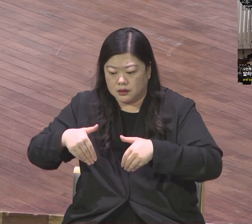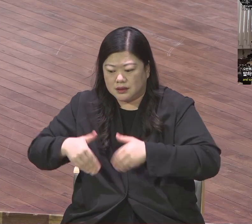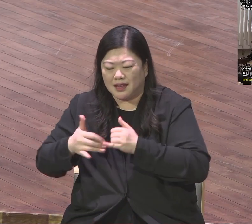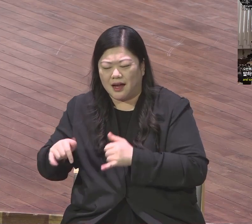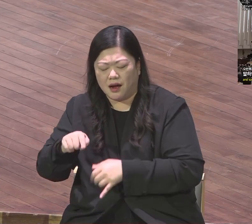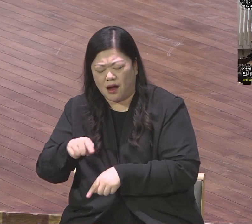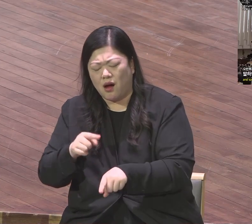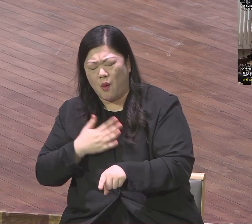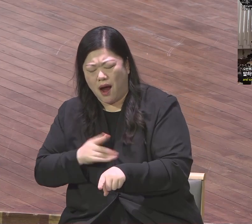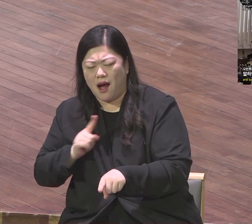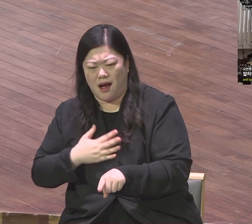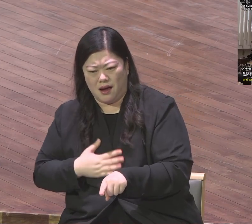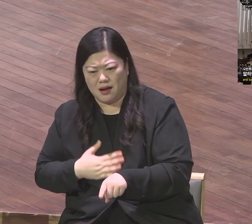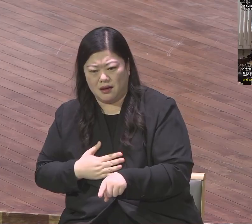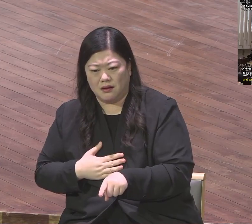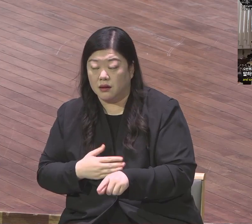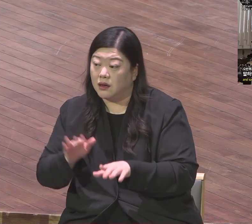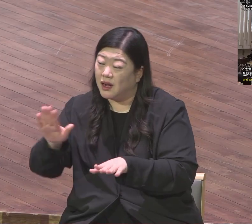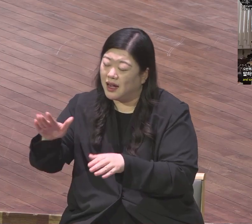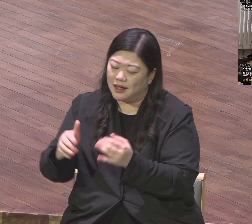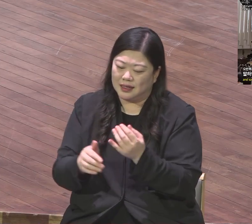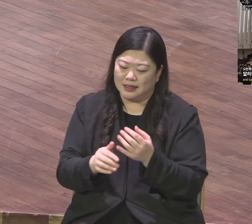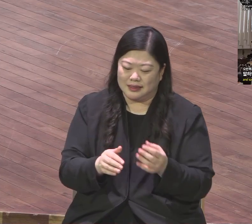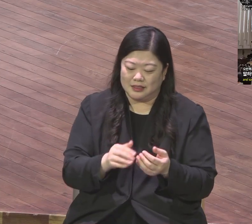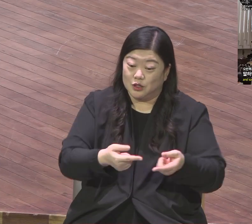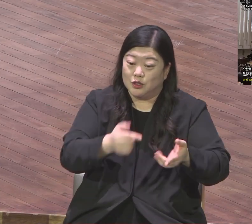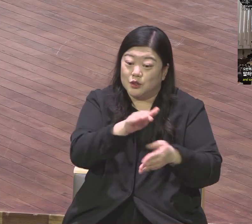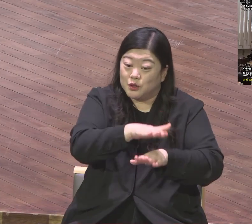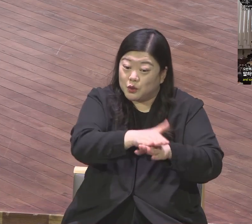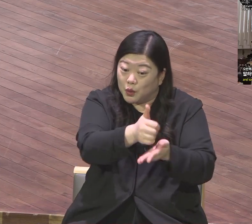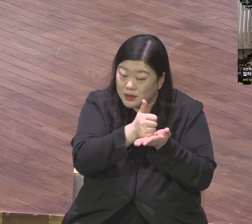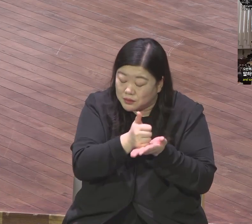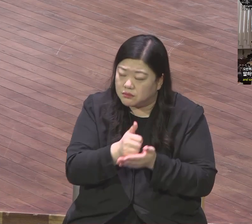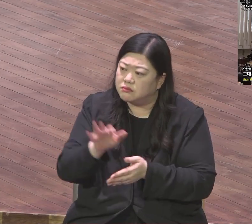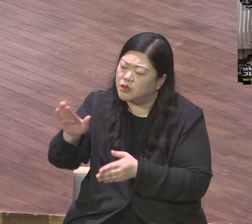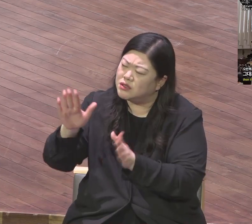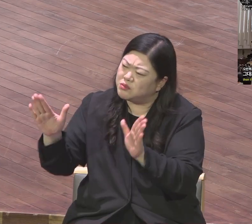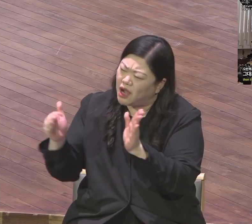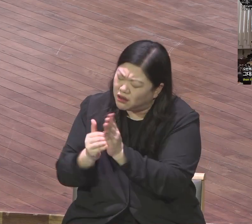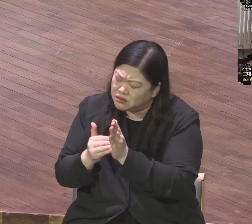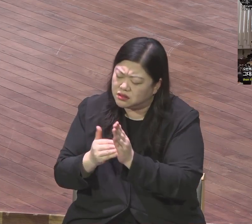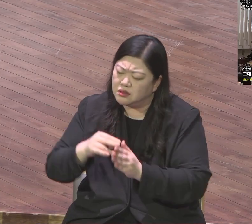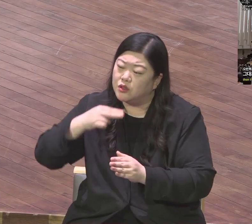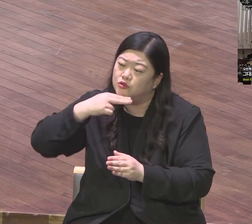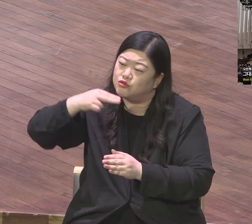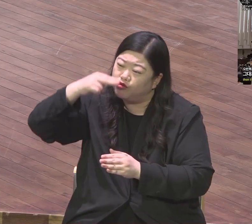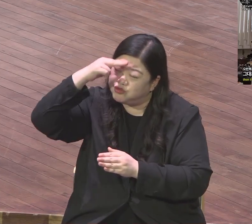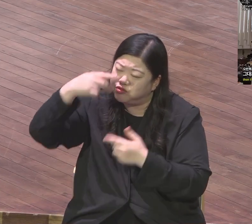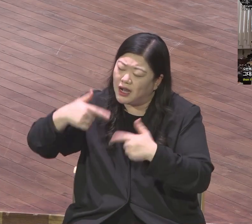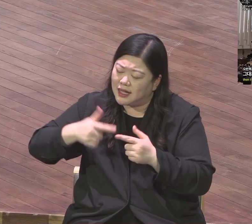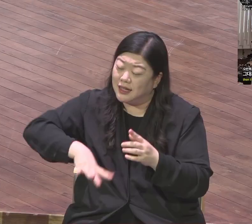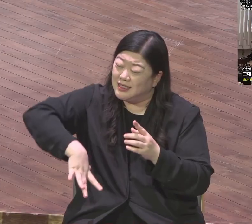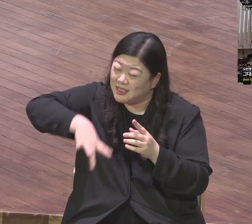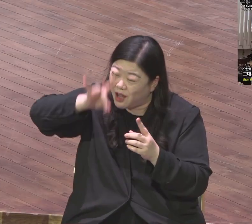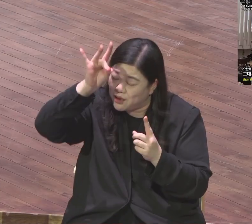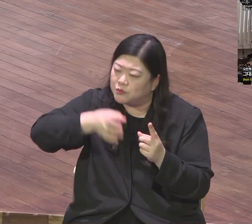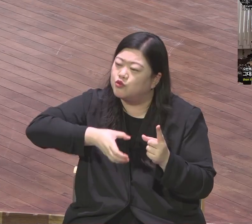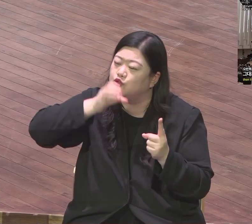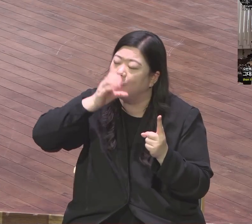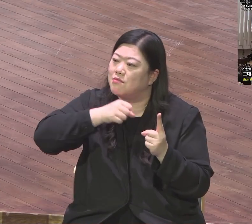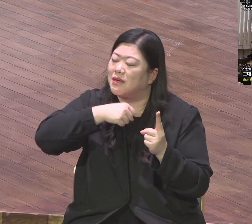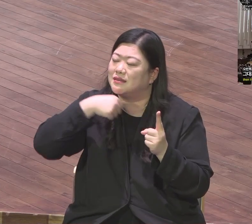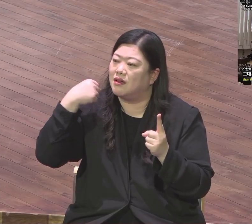말하되 사람마다 먼저 좋은 포도주를 내고 취한 후에는 낮은 것을 내거늘 그대는 지금까지 좋은 포도주를